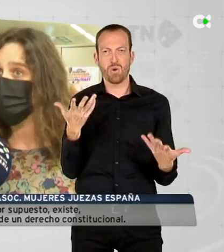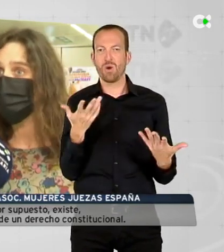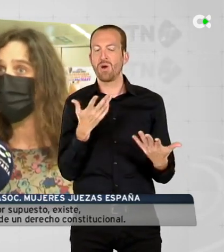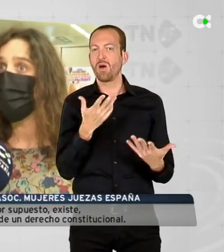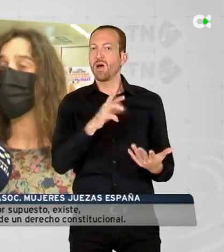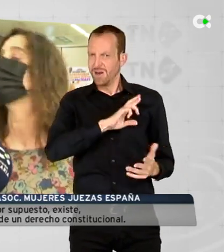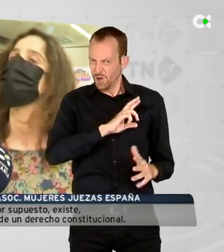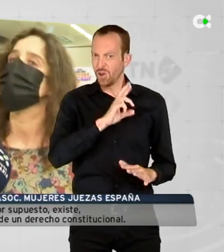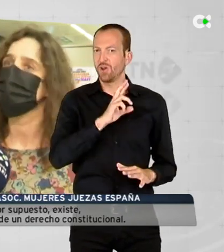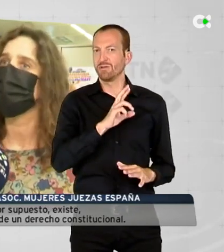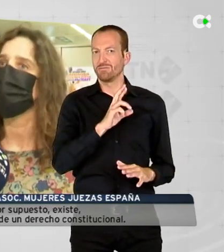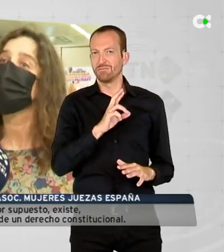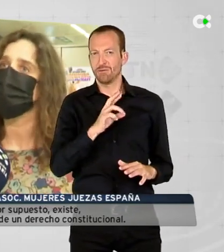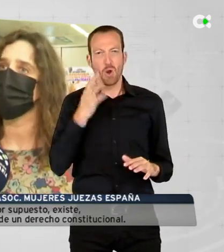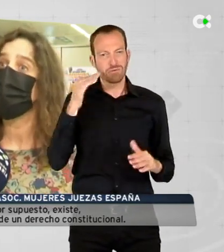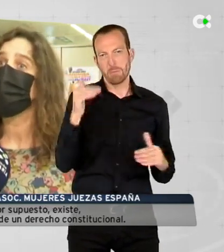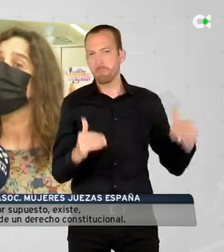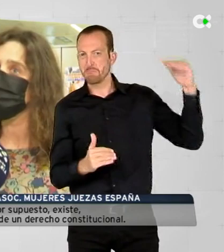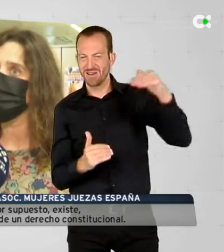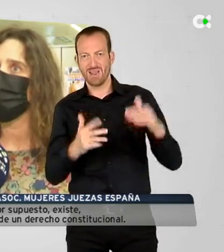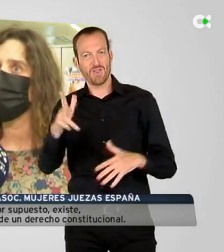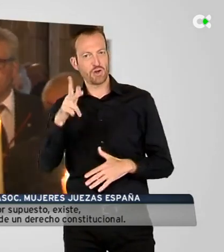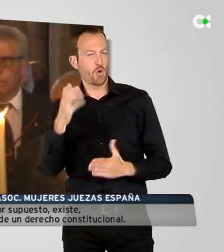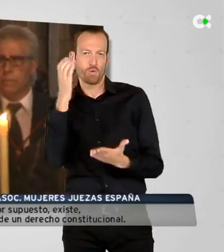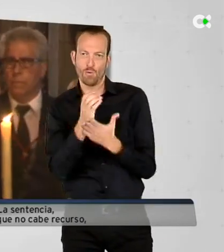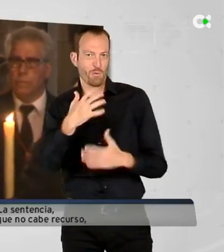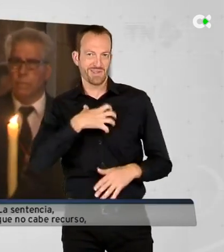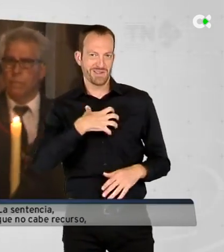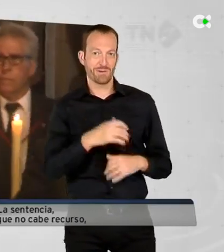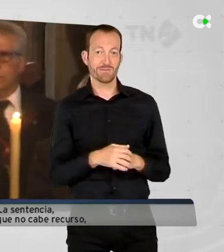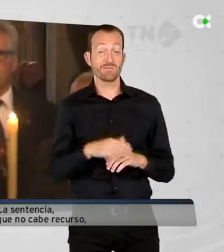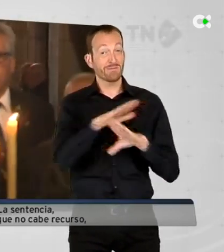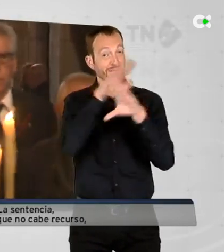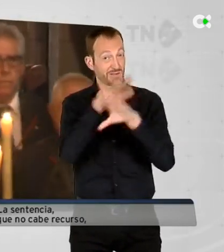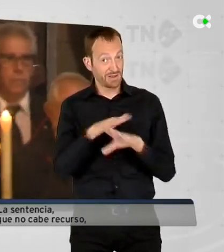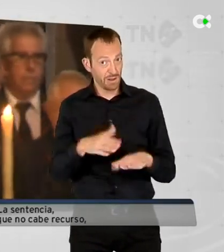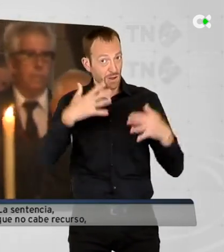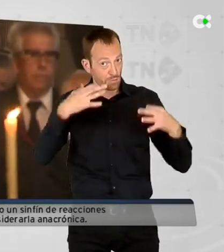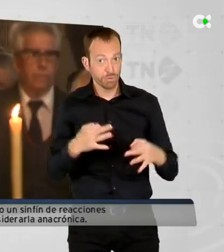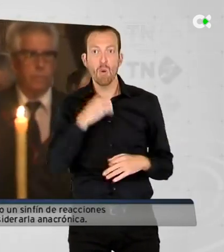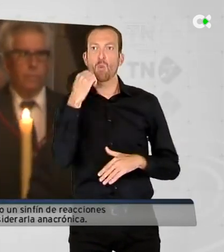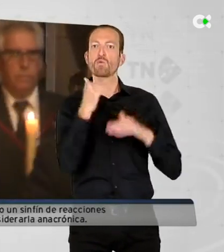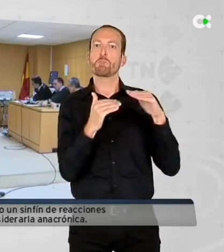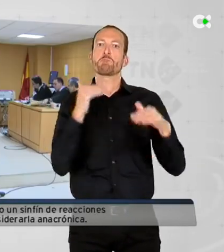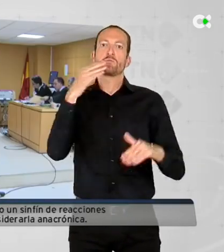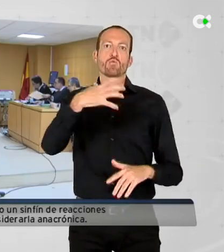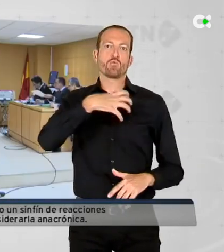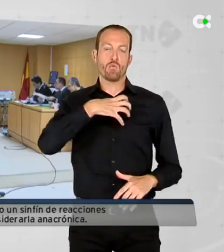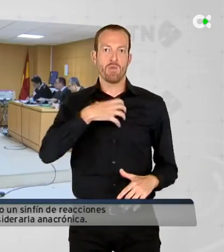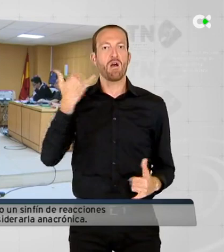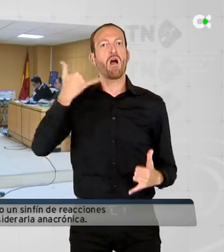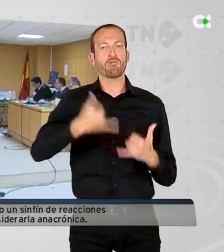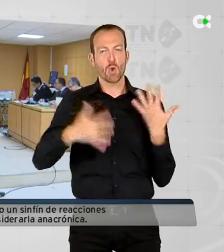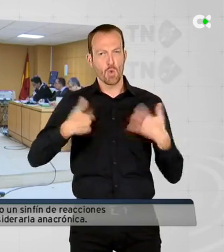supuesto existe, pero por encima de un derecho constitucional. La sentencia ante la que no cabe recurso ha provocado un sinfín de